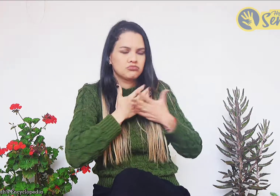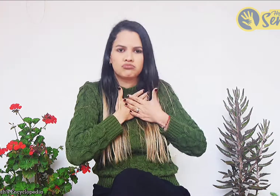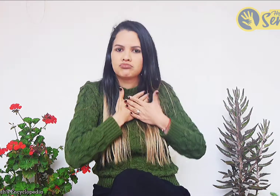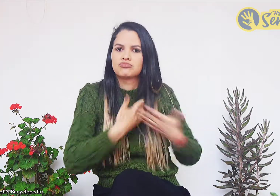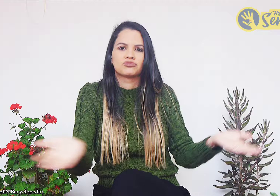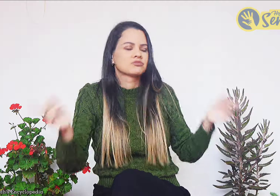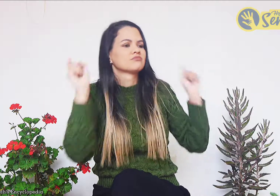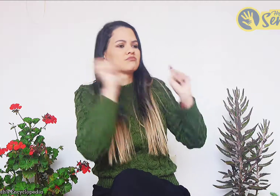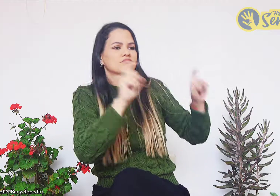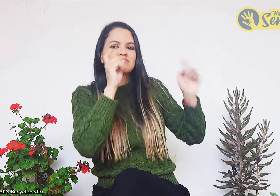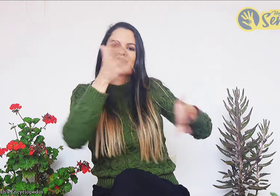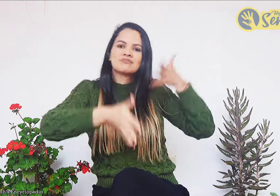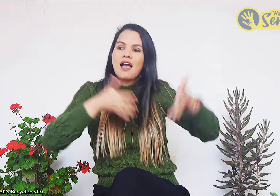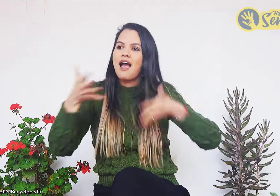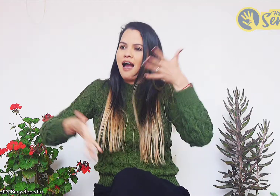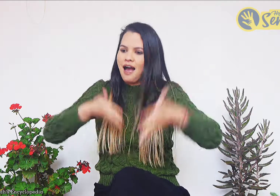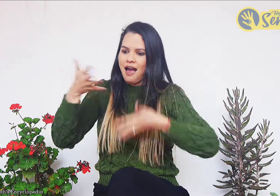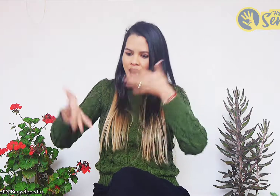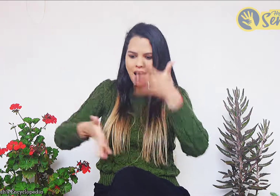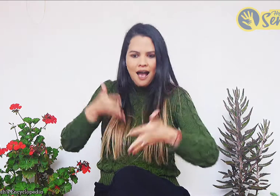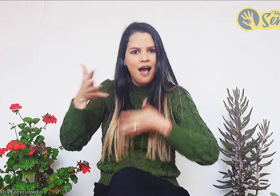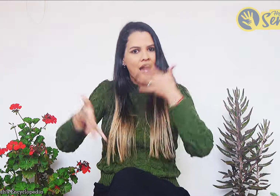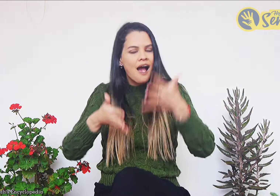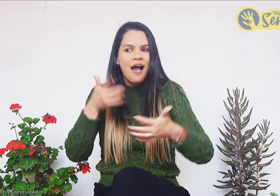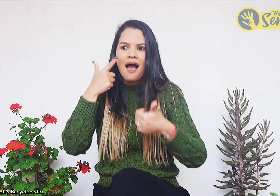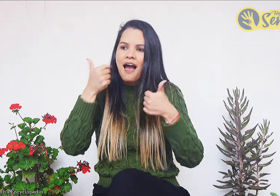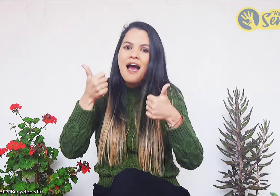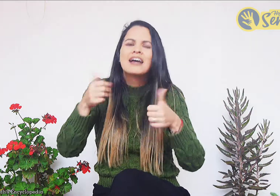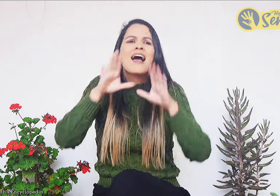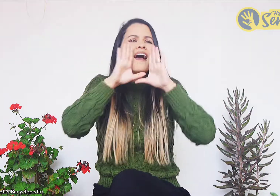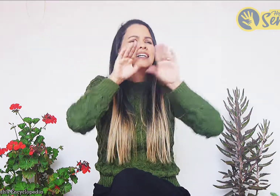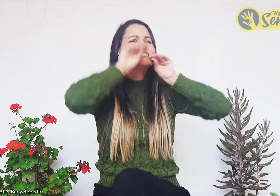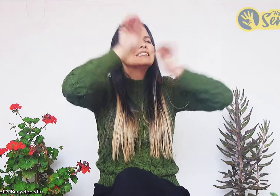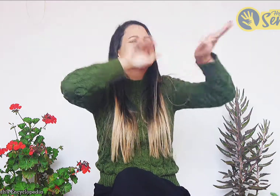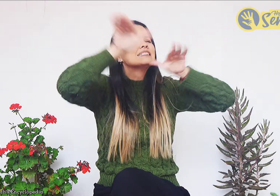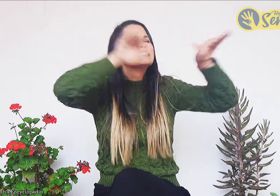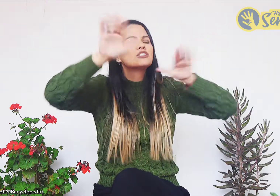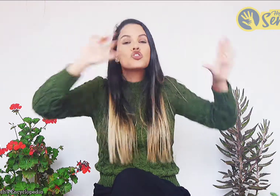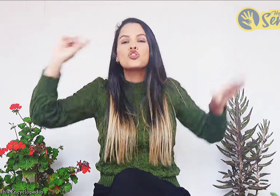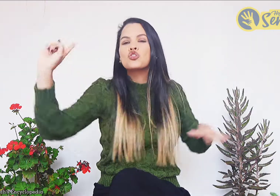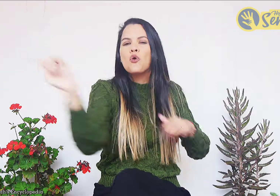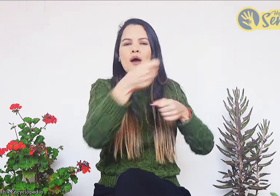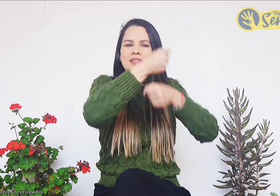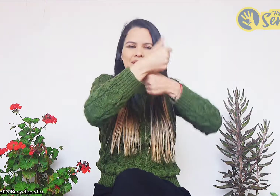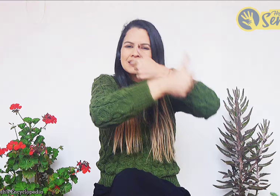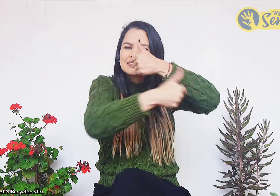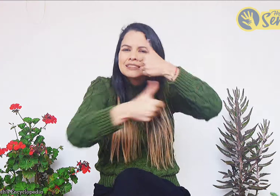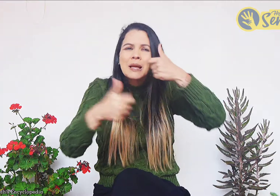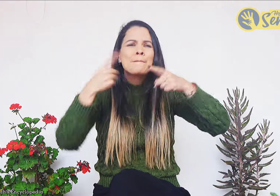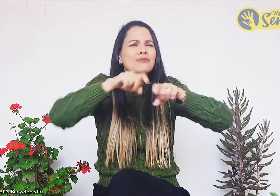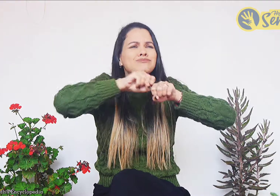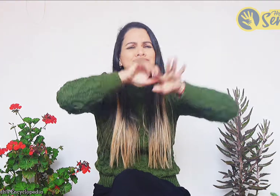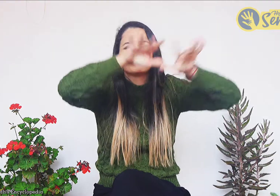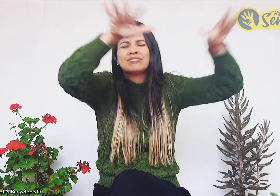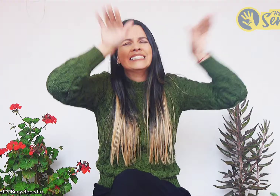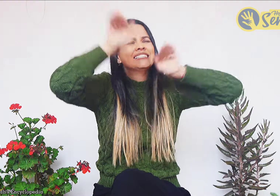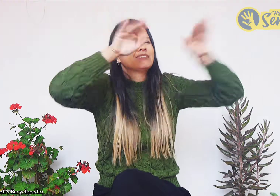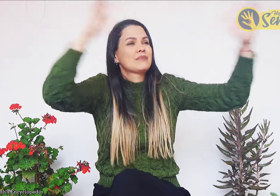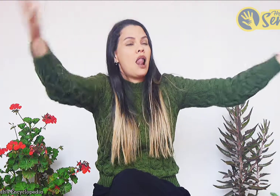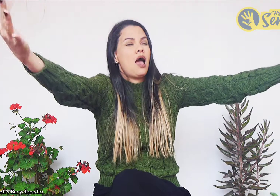muy bondadosamente decidieron ayudarlo y de esta manera la lengua de señas entró al palacio. Luego se hizo un decreto donde